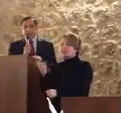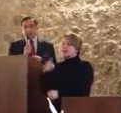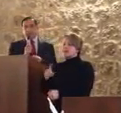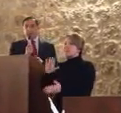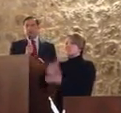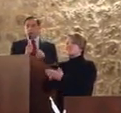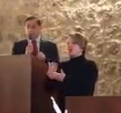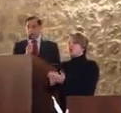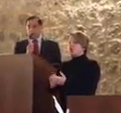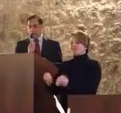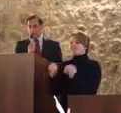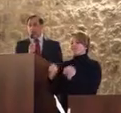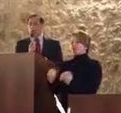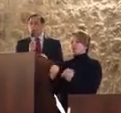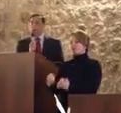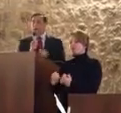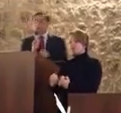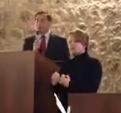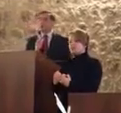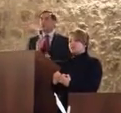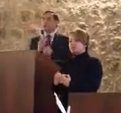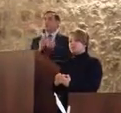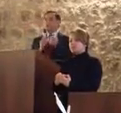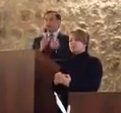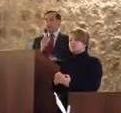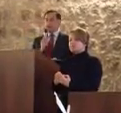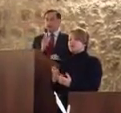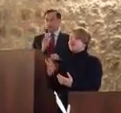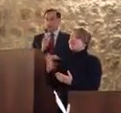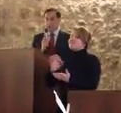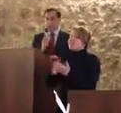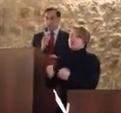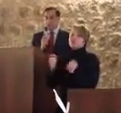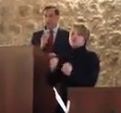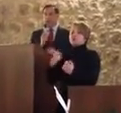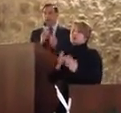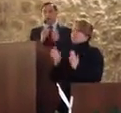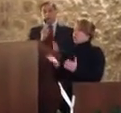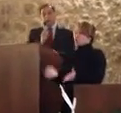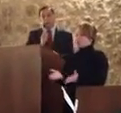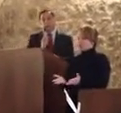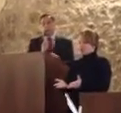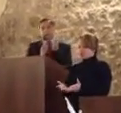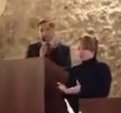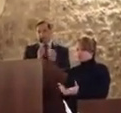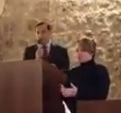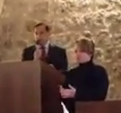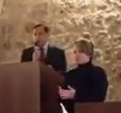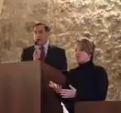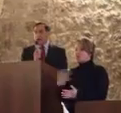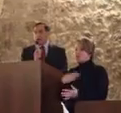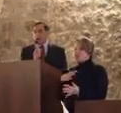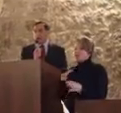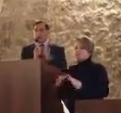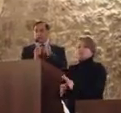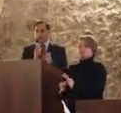valori forti, che poi sono i valori forti del volontariato, e che trova una